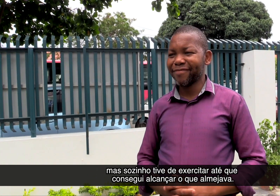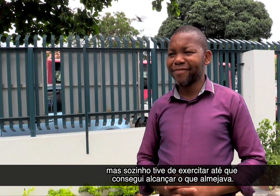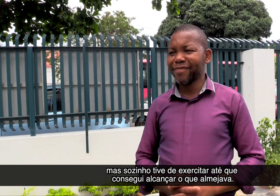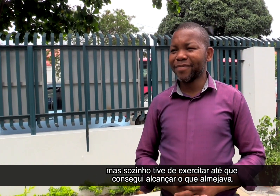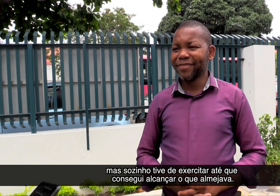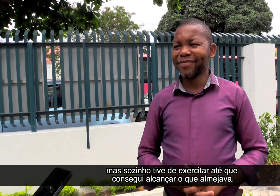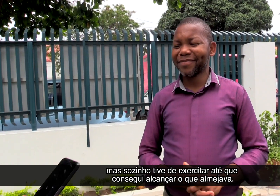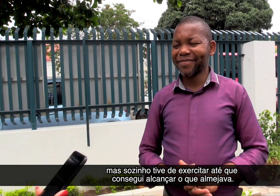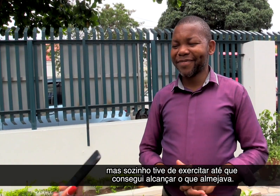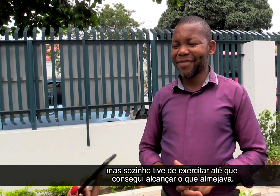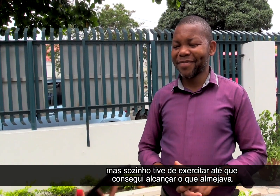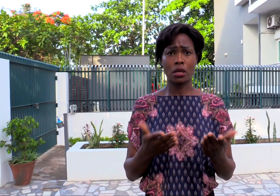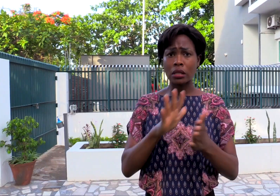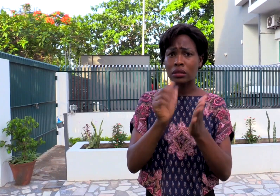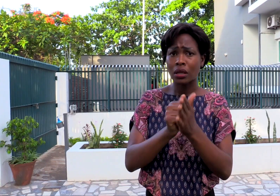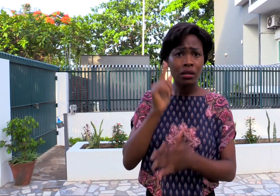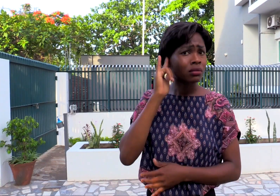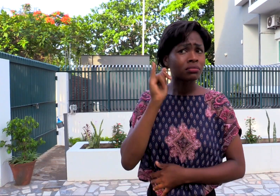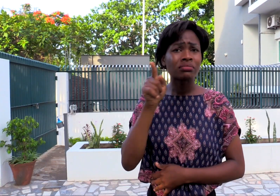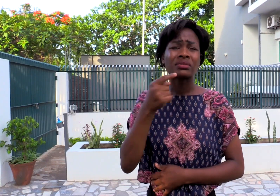conseguir alcançar o que eu mais almejava.